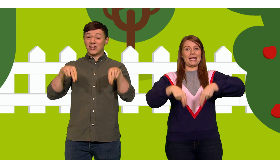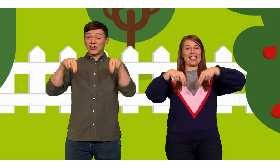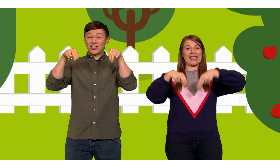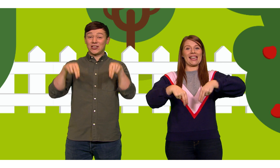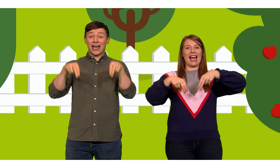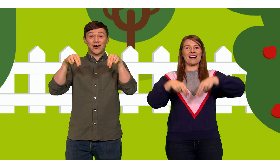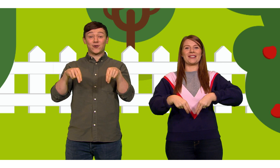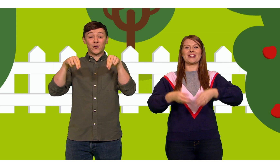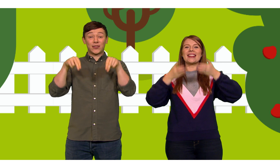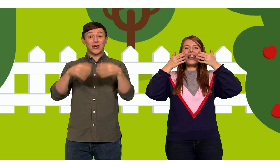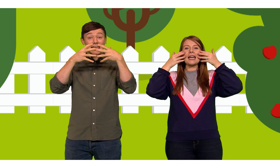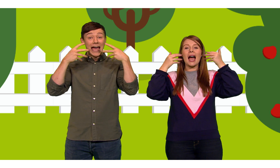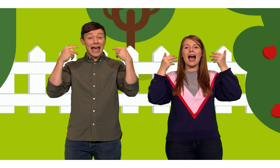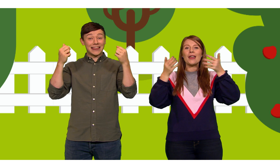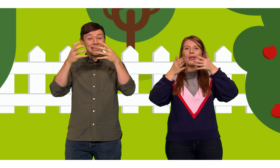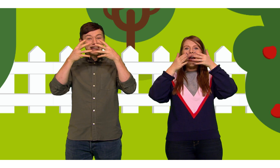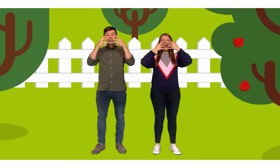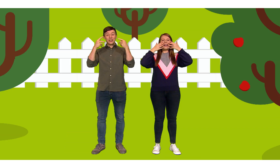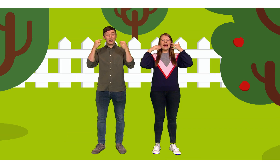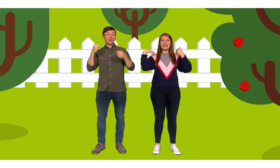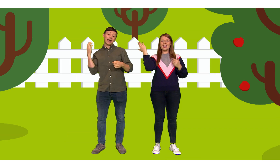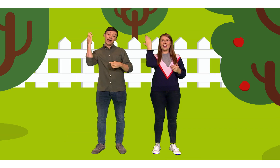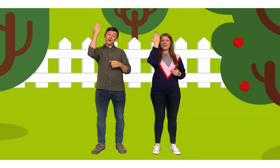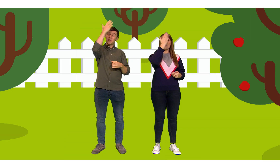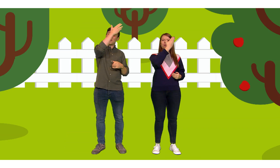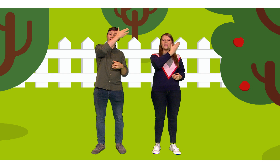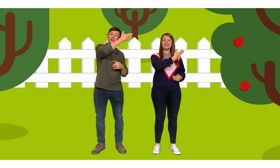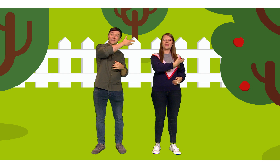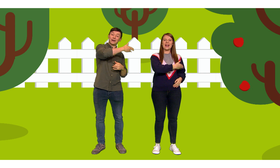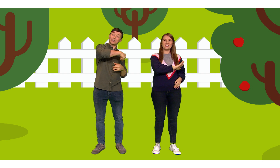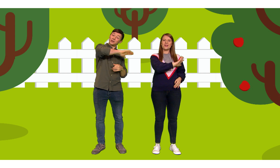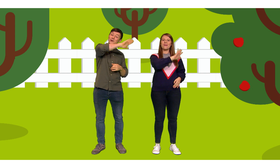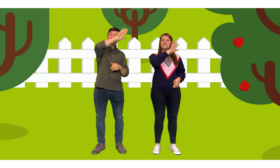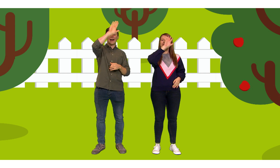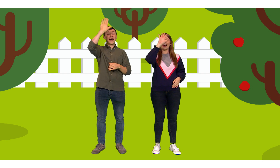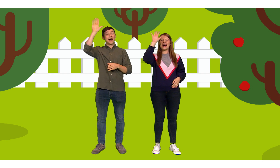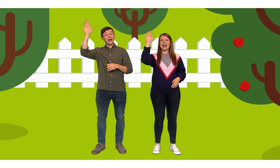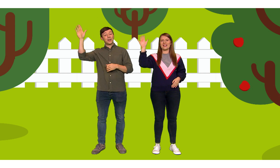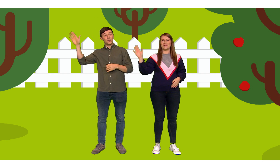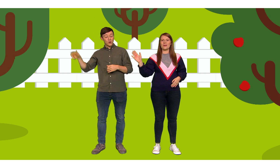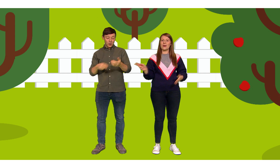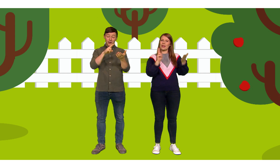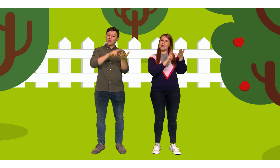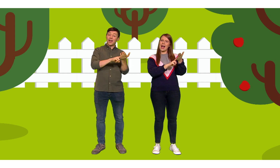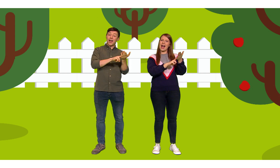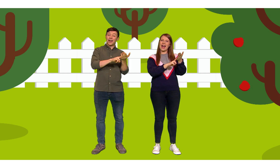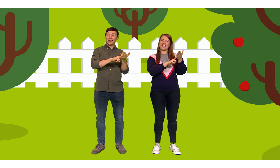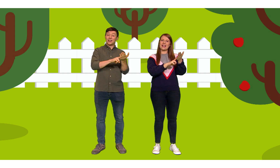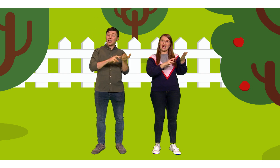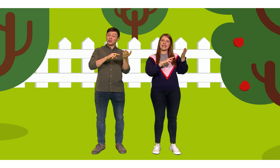ci ac wrth y gath. Gyda'r nos dweud siwmai wrth nain neu